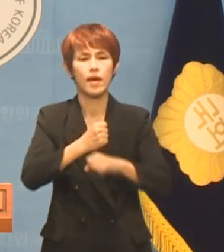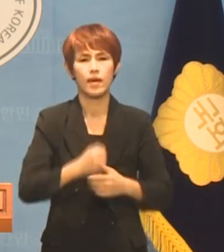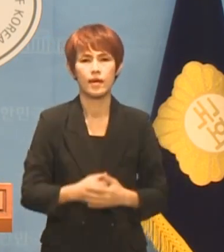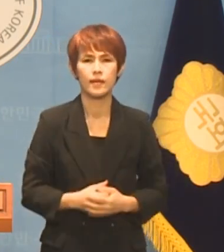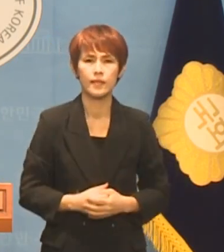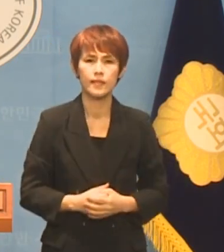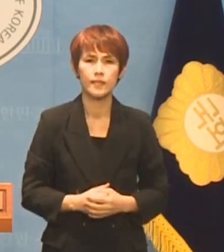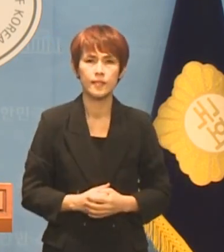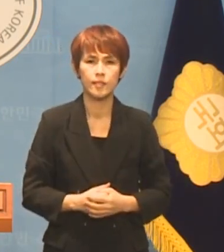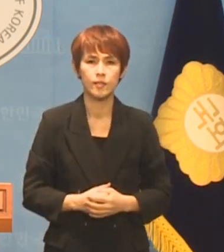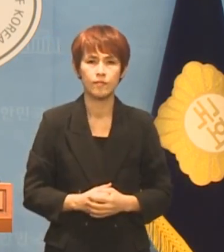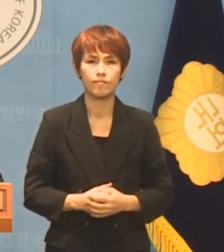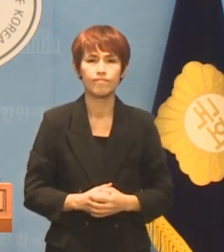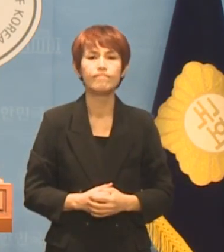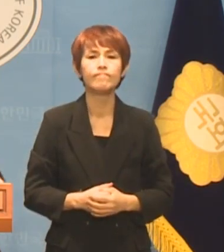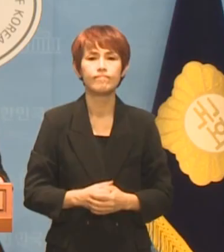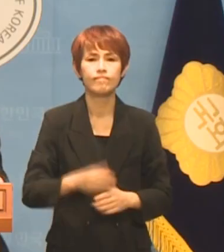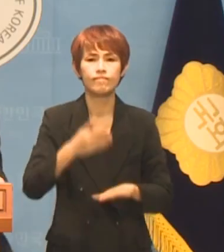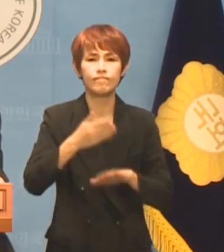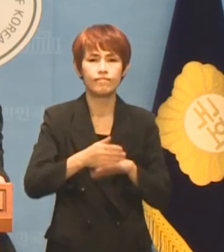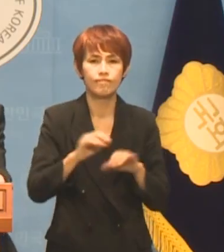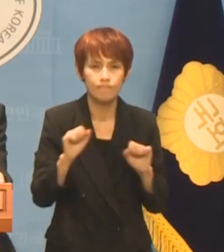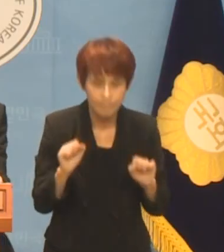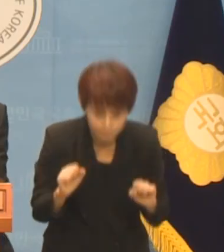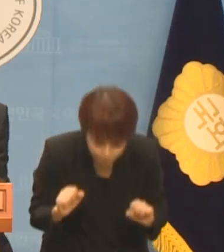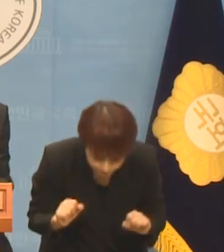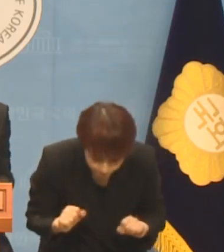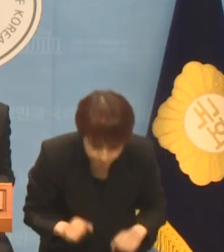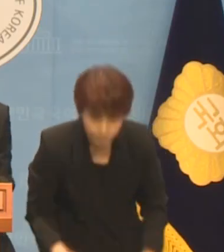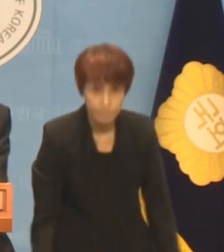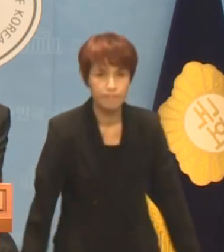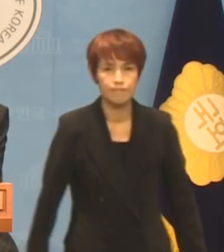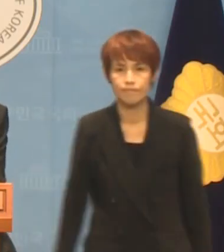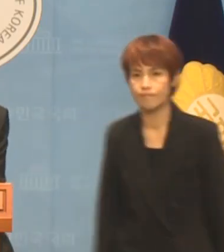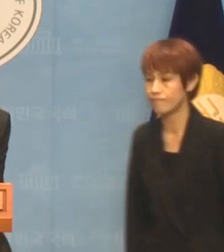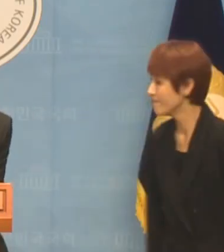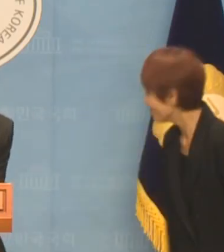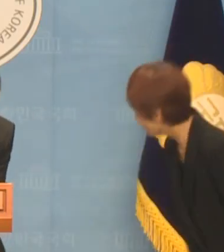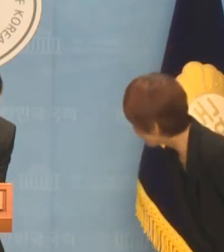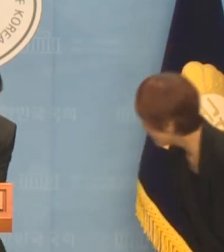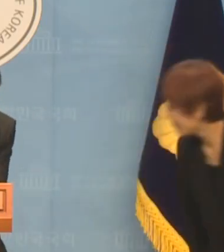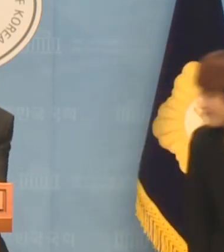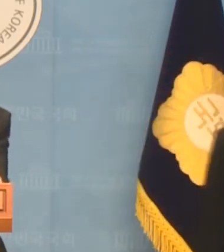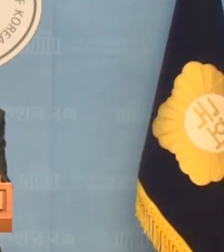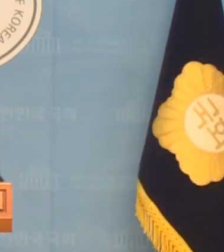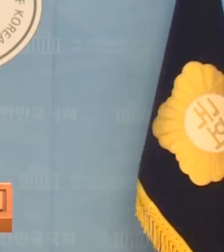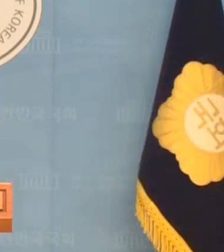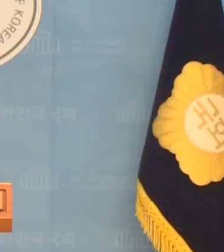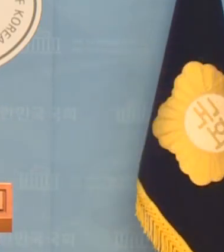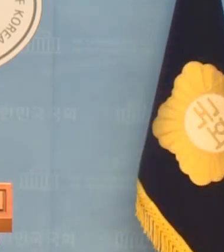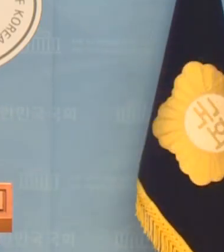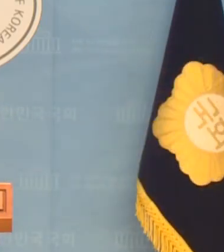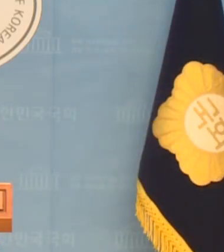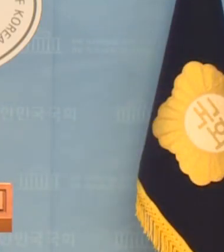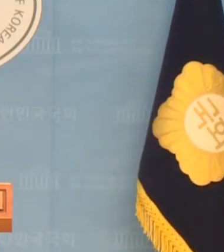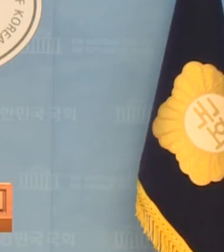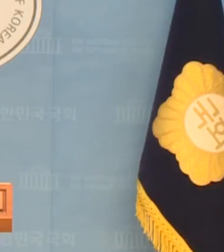나갈 것입니다. 이상입니다. 고맙습니다. 수고하셨어요.